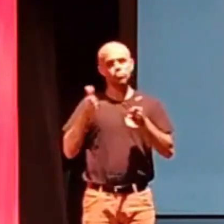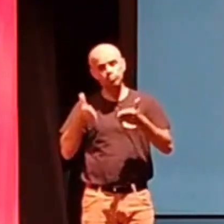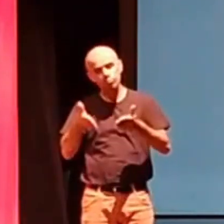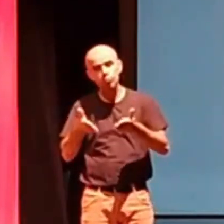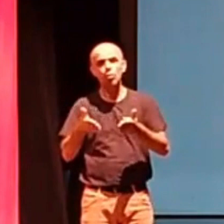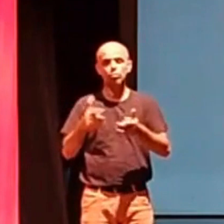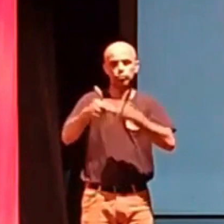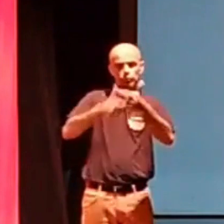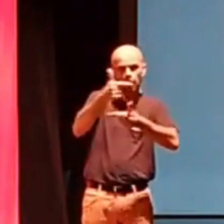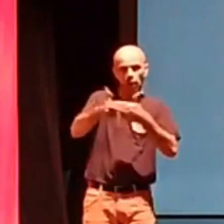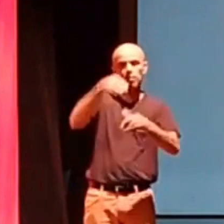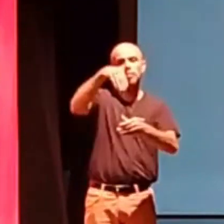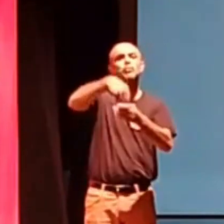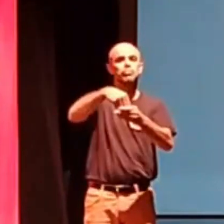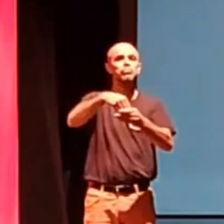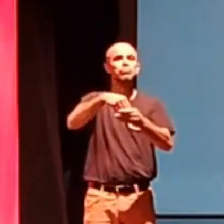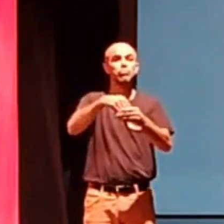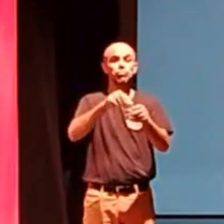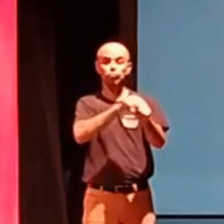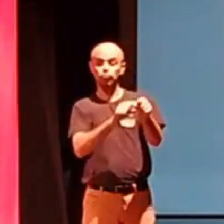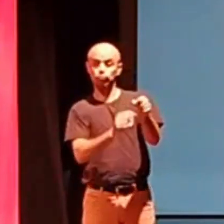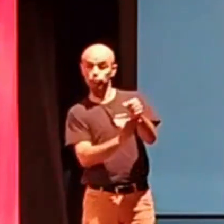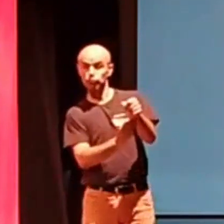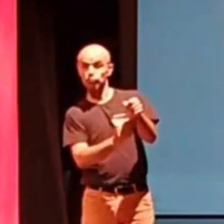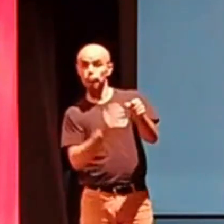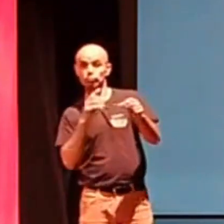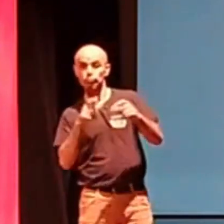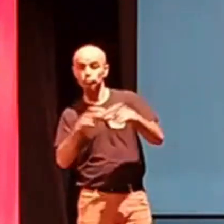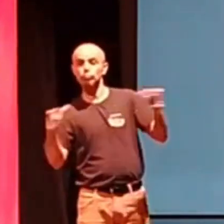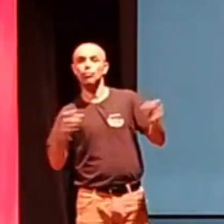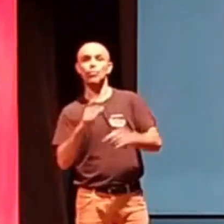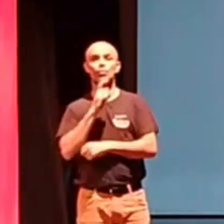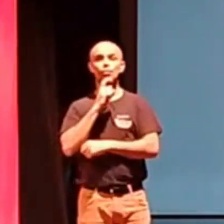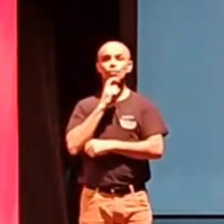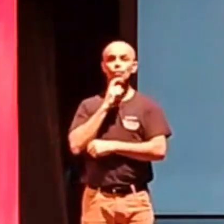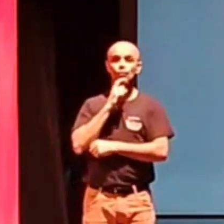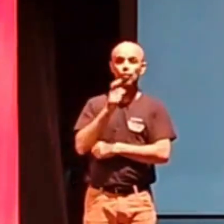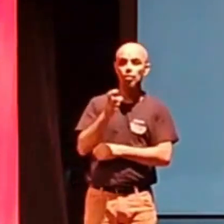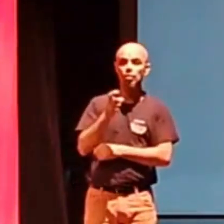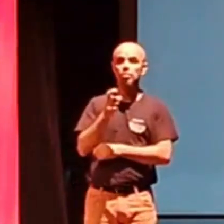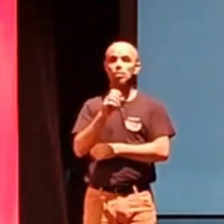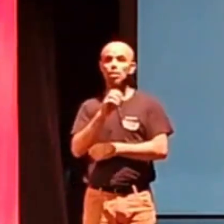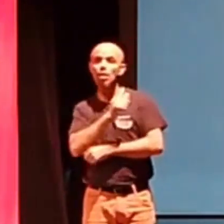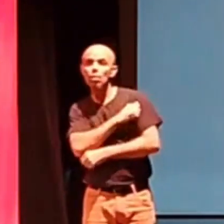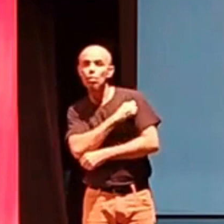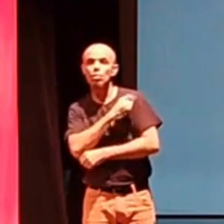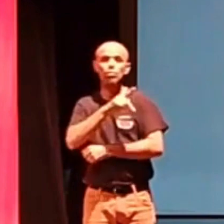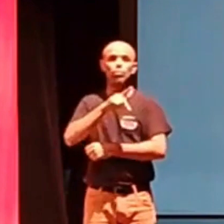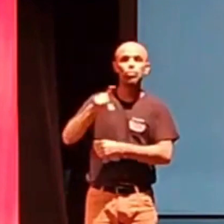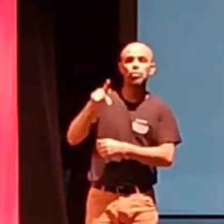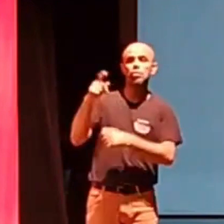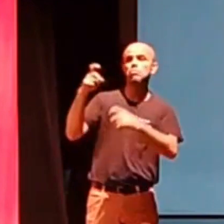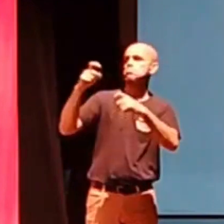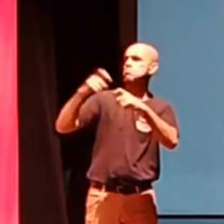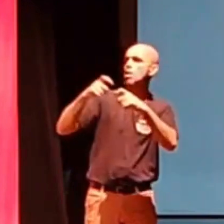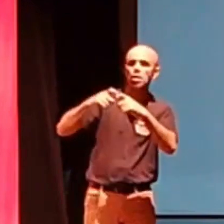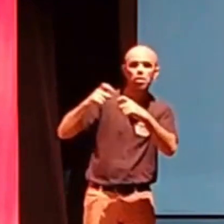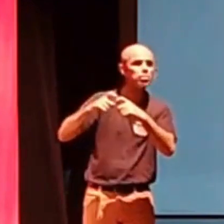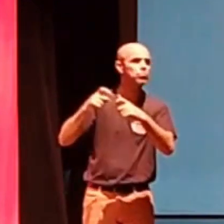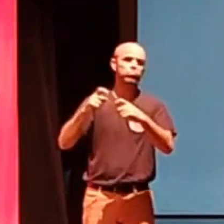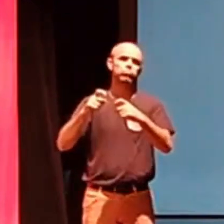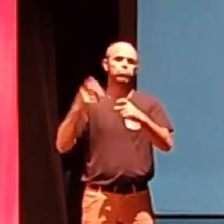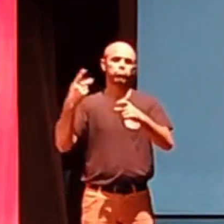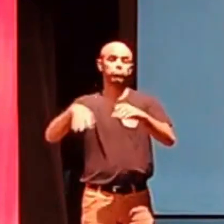gente percebe pelas pulseirinhas aí que a grande maioria é verde. Então são alunos ou são professores, são médicos da rede. Então